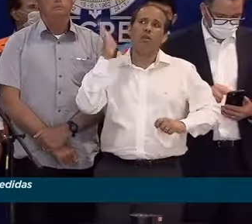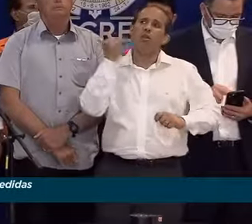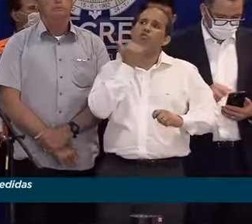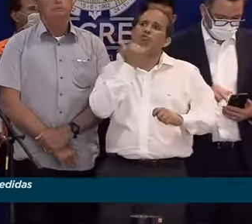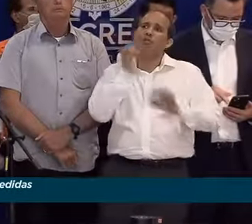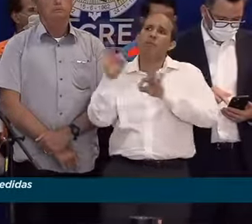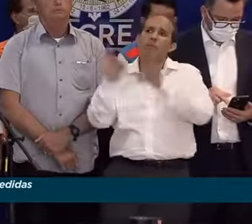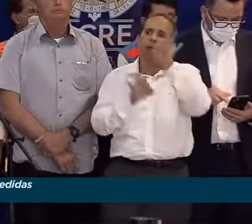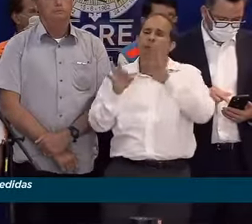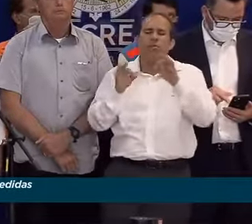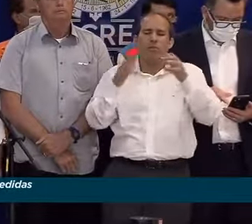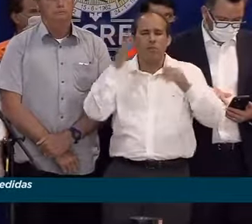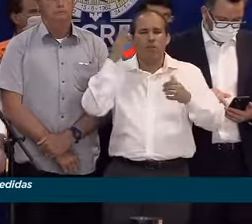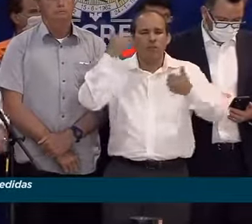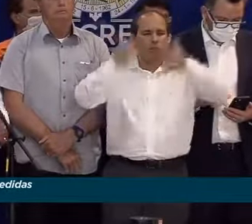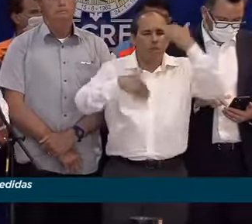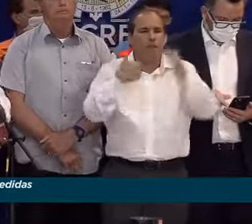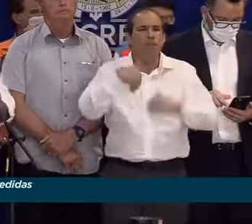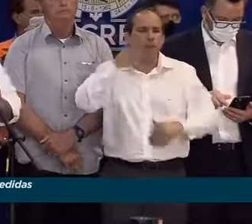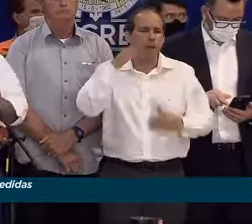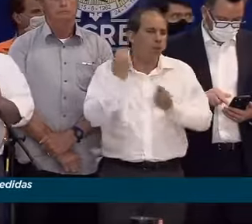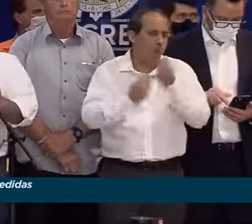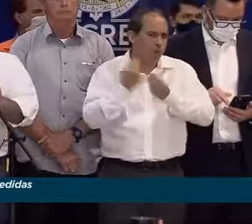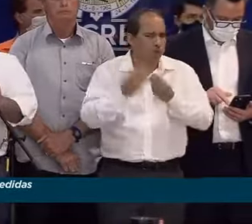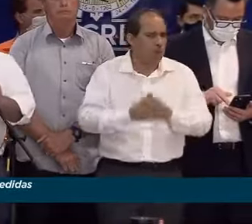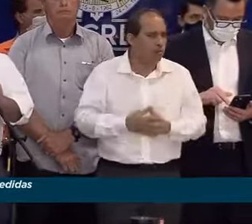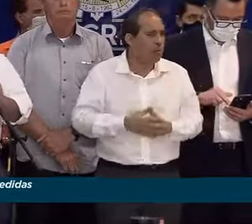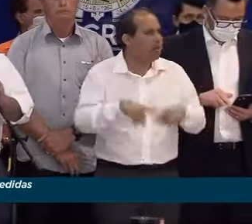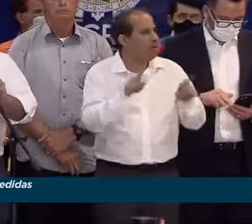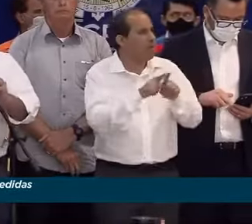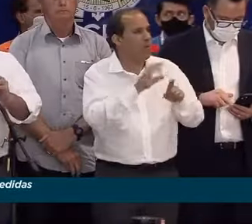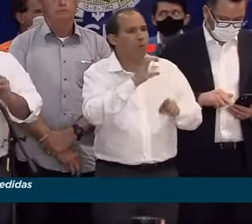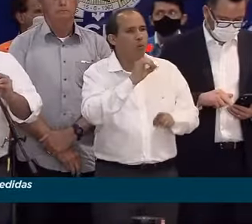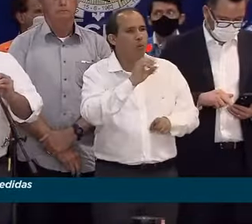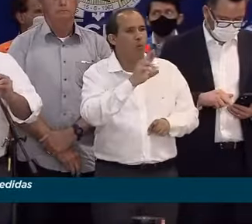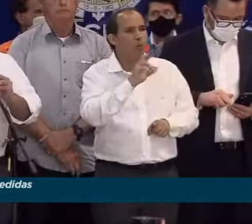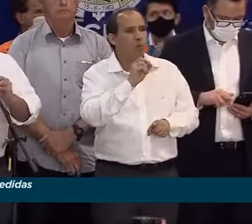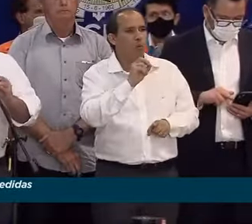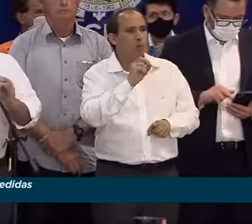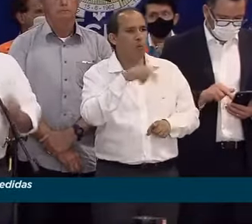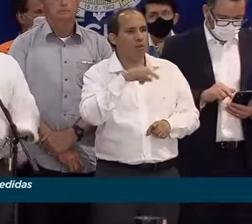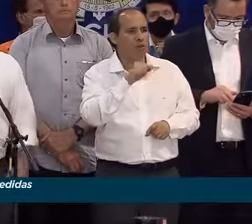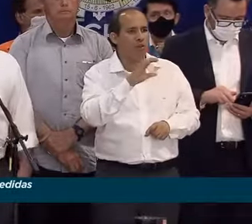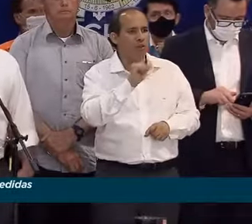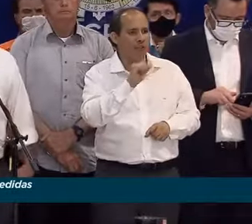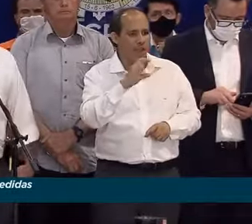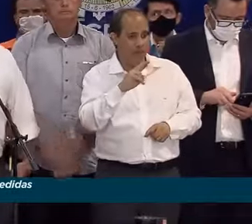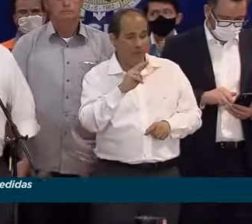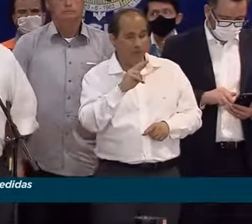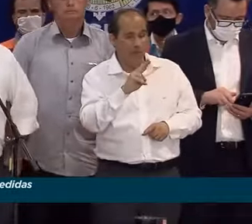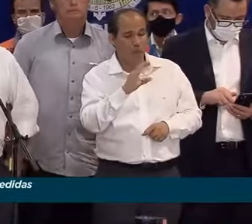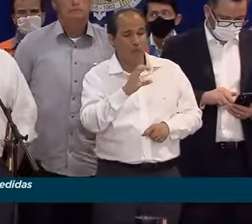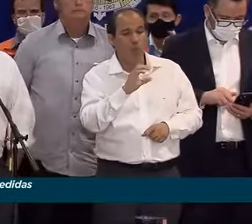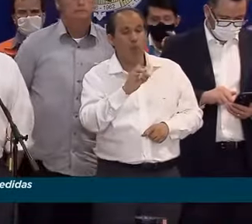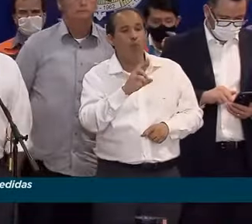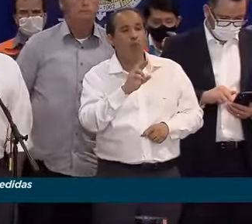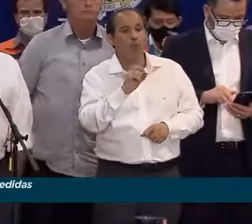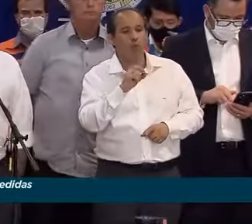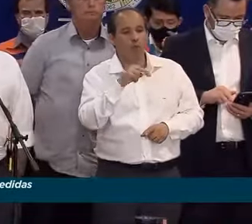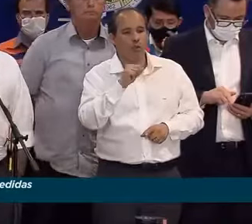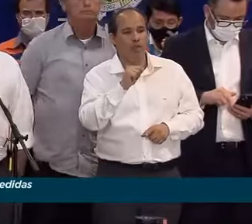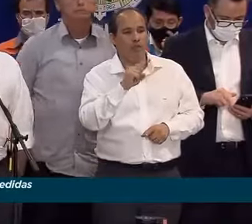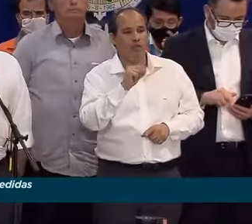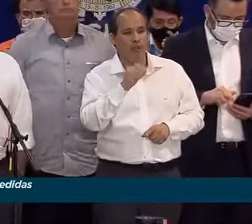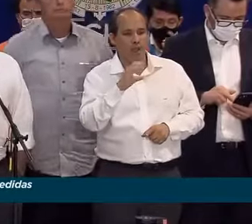mais sobre essas vacinas que chegaram hoje. E é da Coronavac e Oxford? Bem, essa